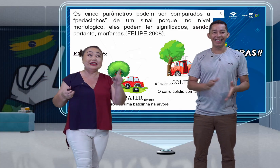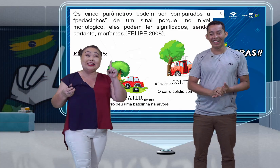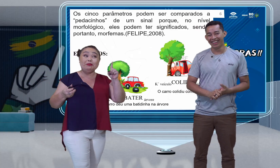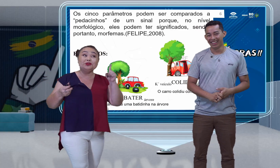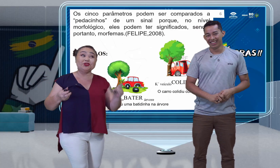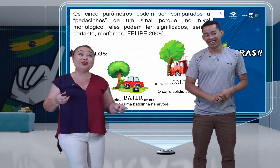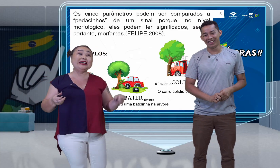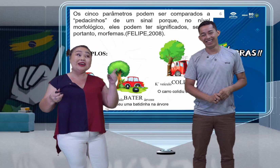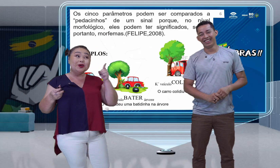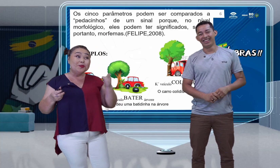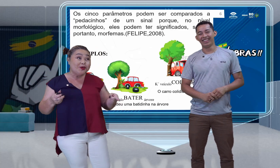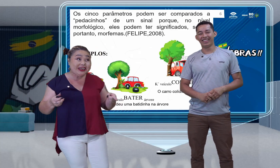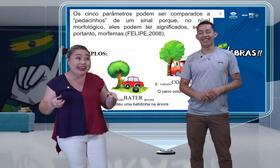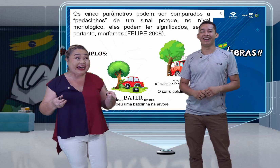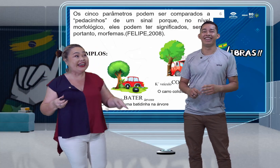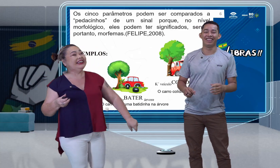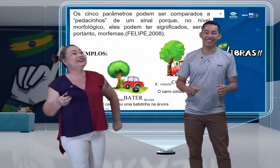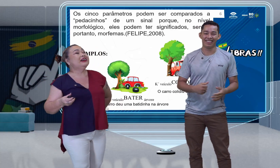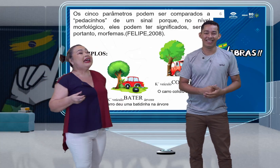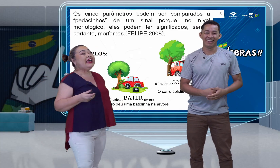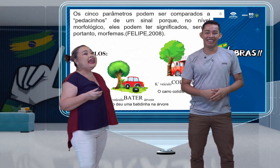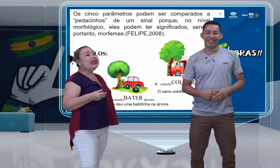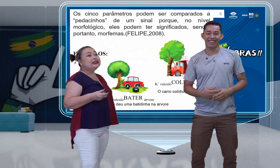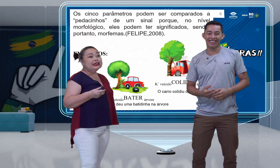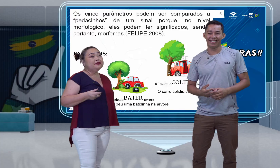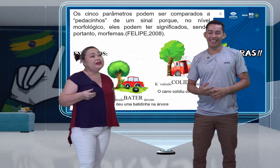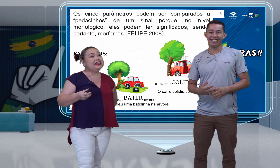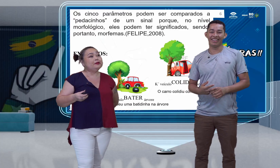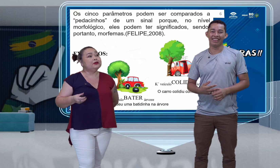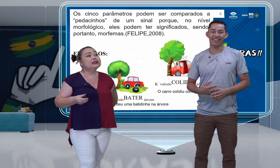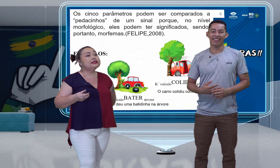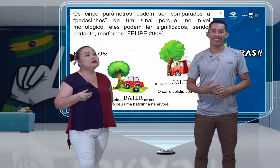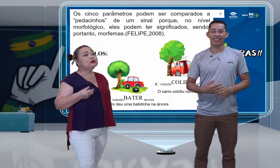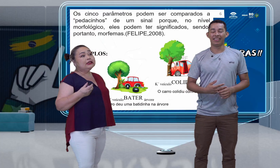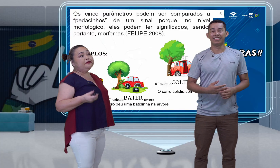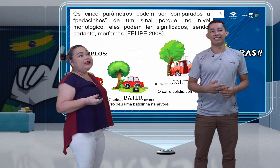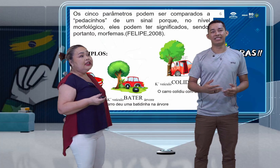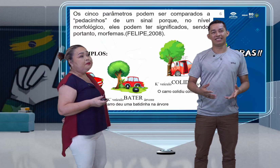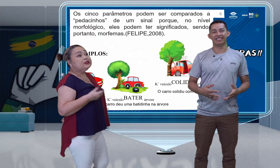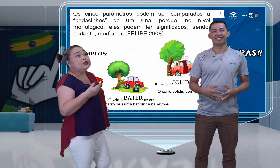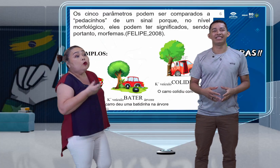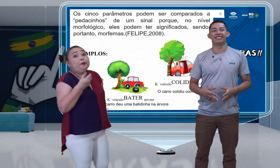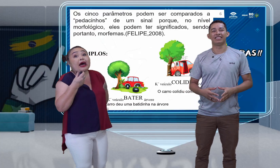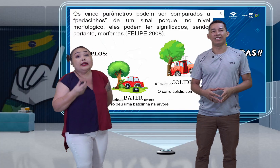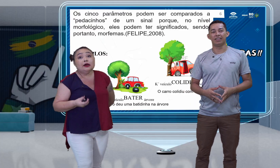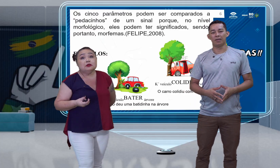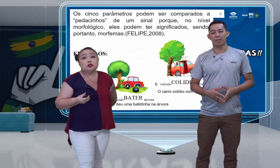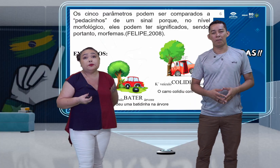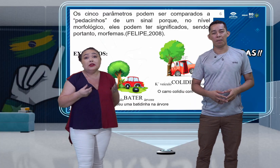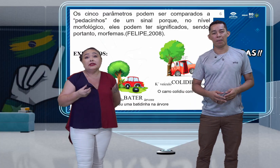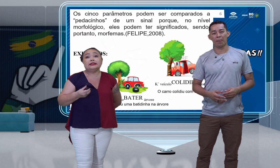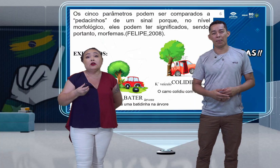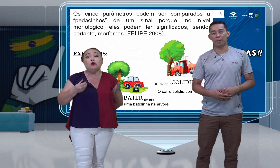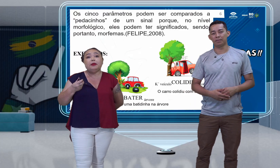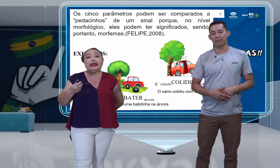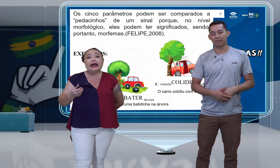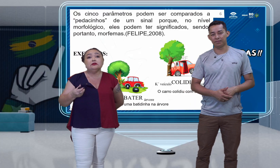é uma autora mulher. Tânia Felipe. Segundo Tânia Felipe, os 5 parâmetros podem ser comparados